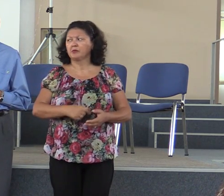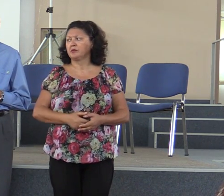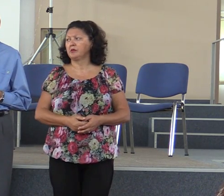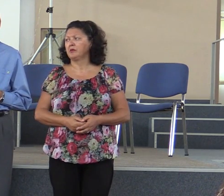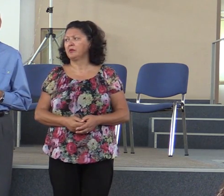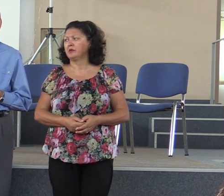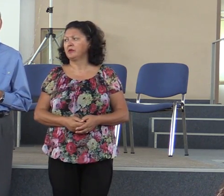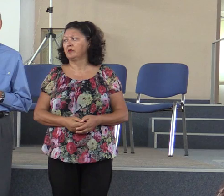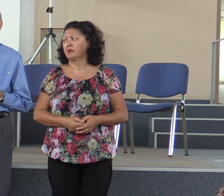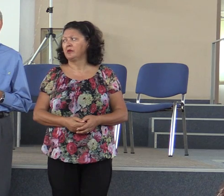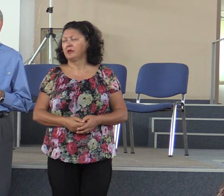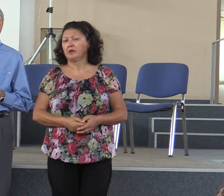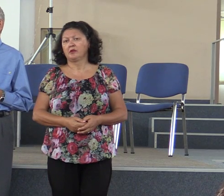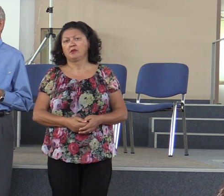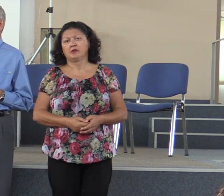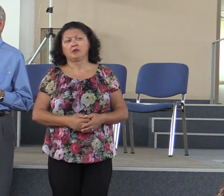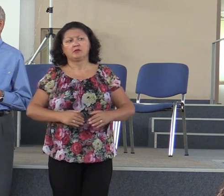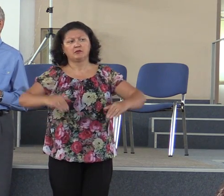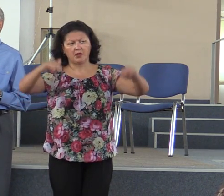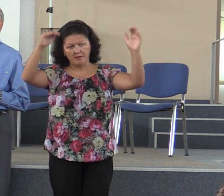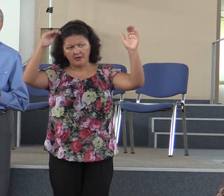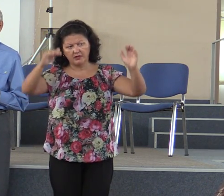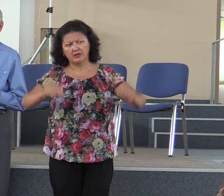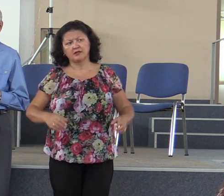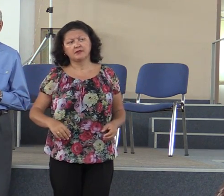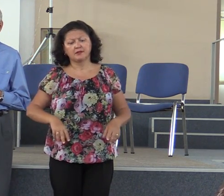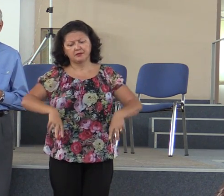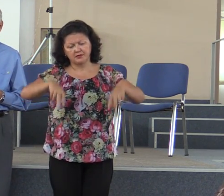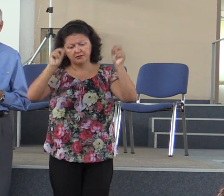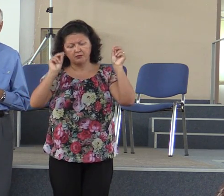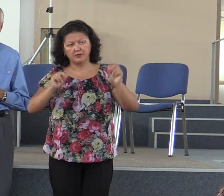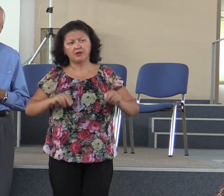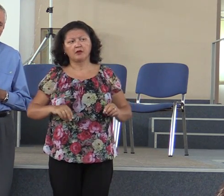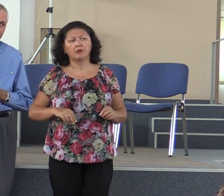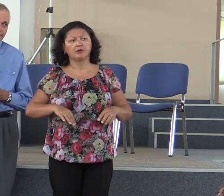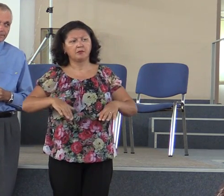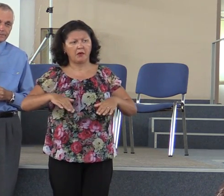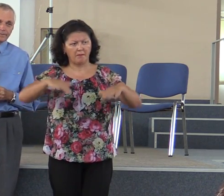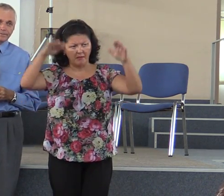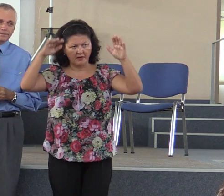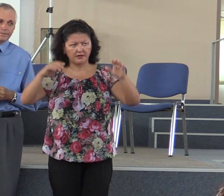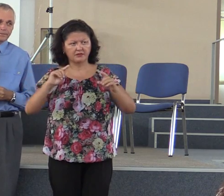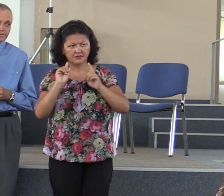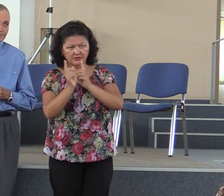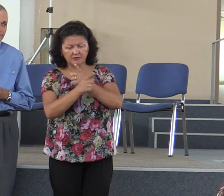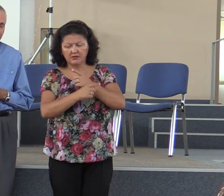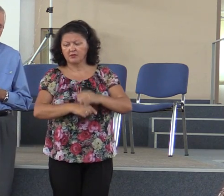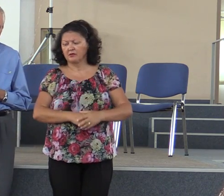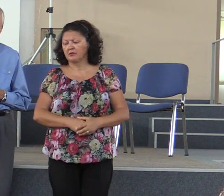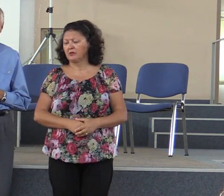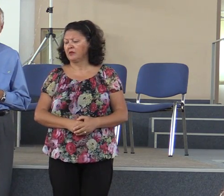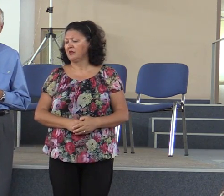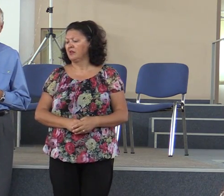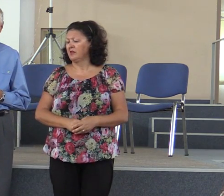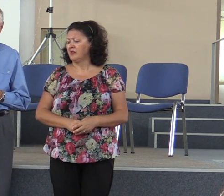greater the transformation. Cu cât mai mare este descoperirea, cu atât mai mare este transformarea. Remember after Moses